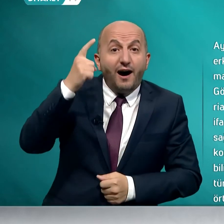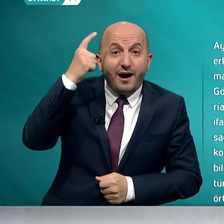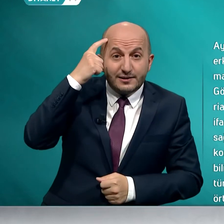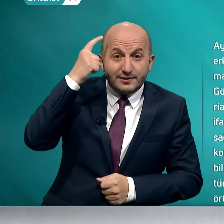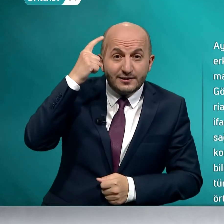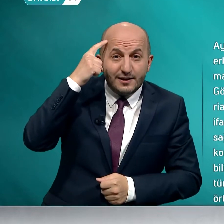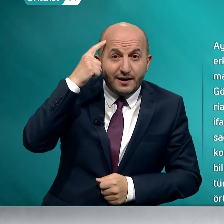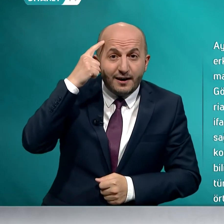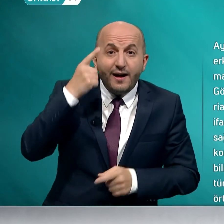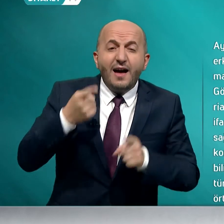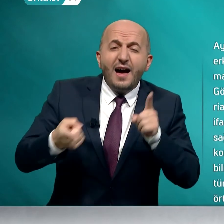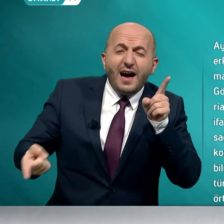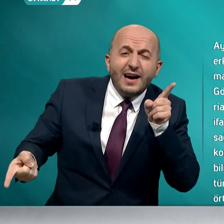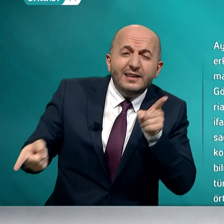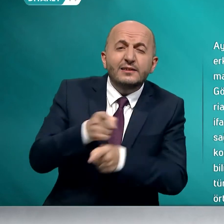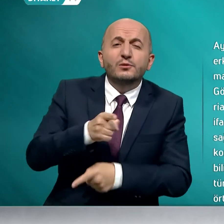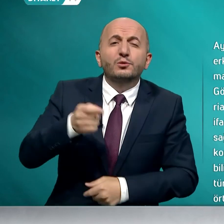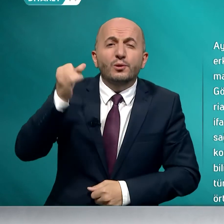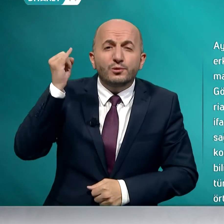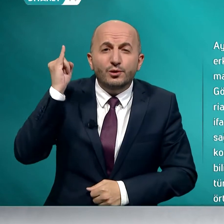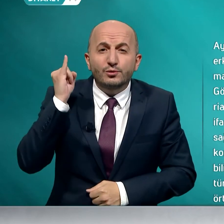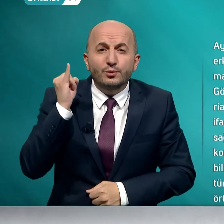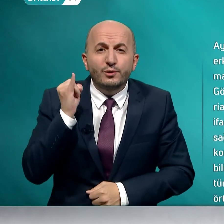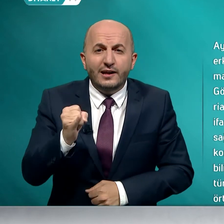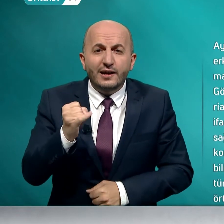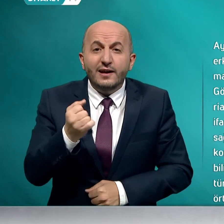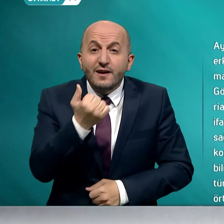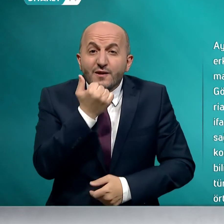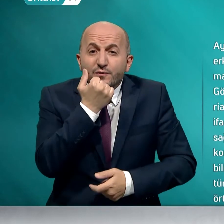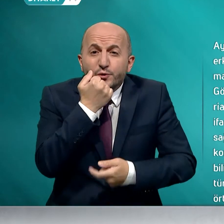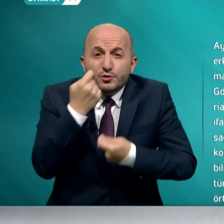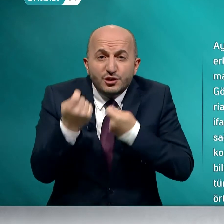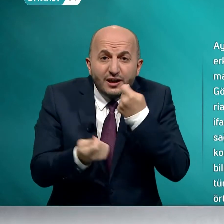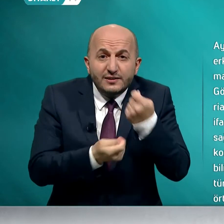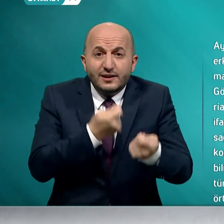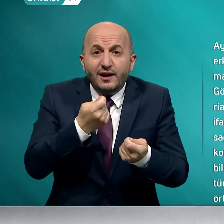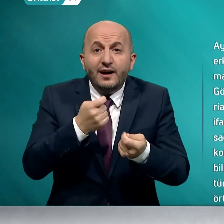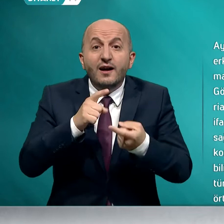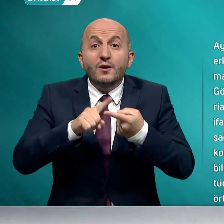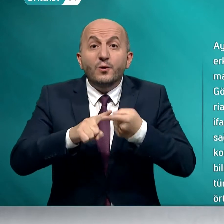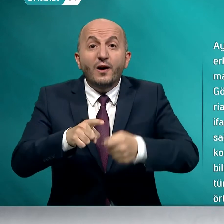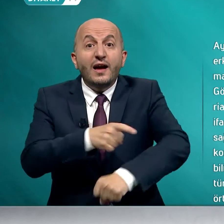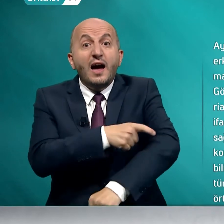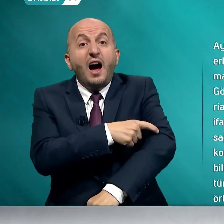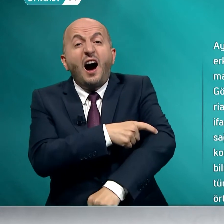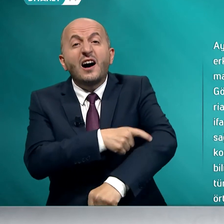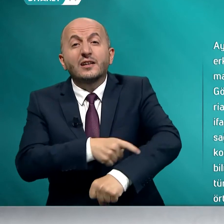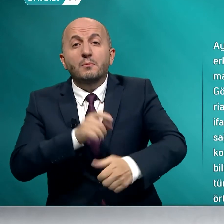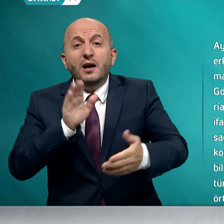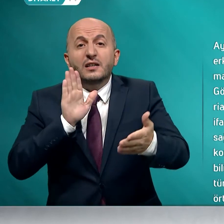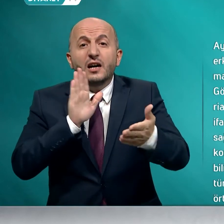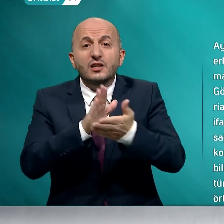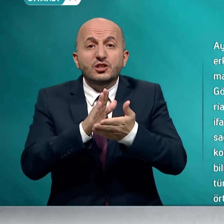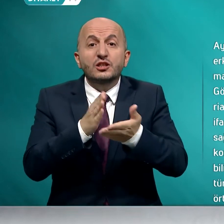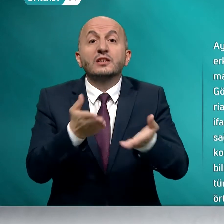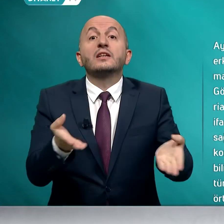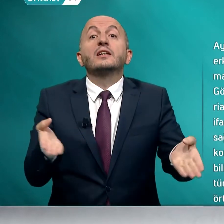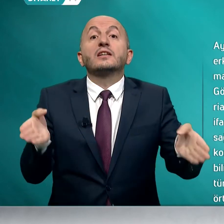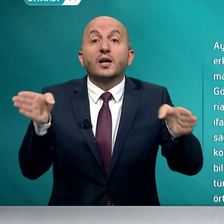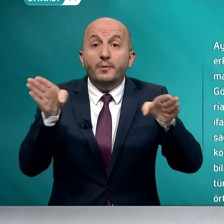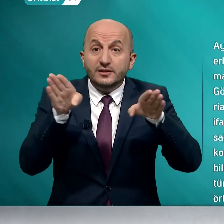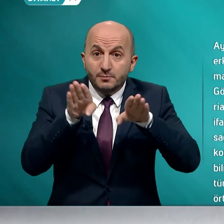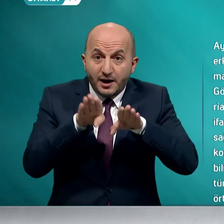ve aklı da her türlü kötülüğe, fuhşiyata ve harama